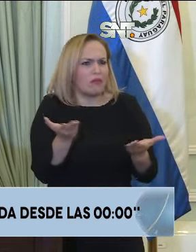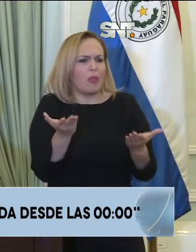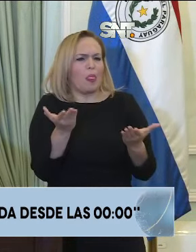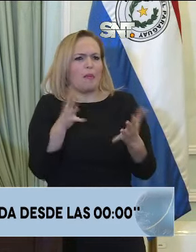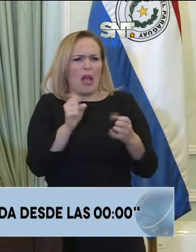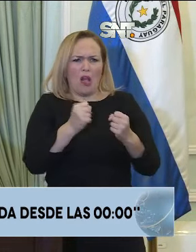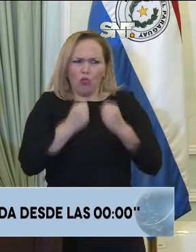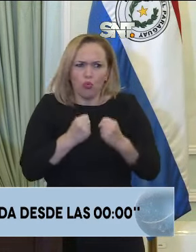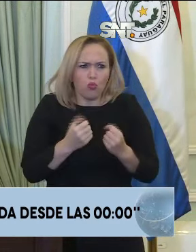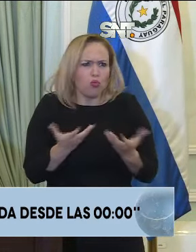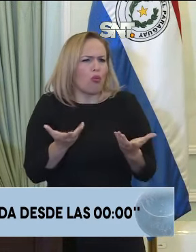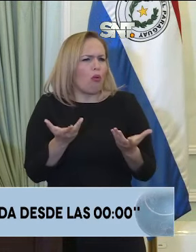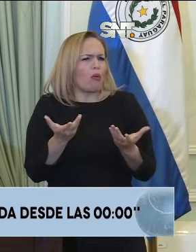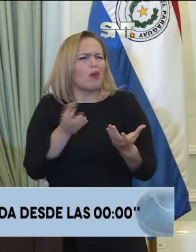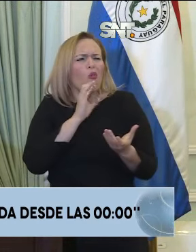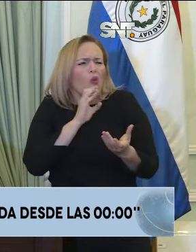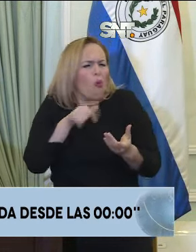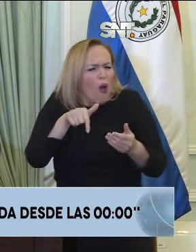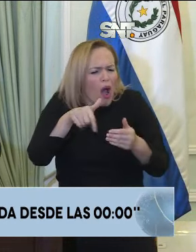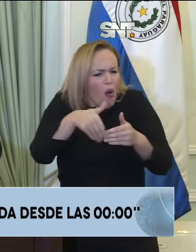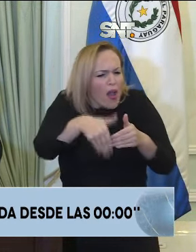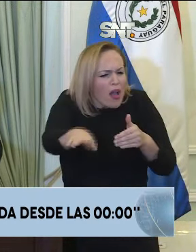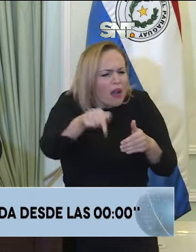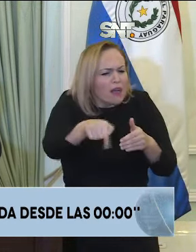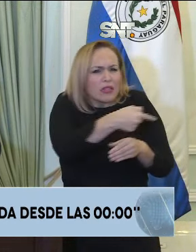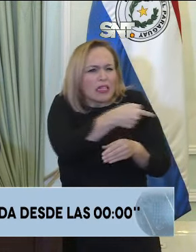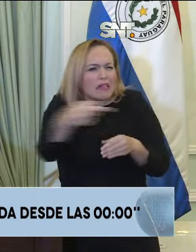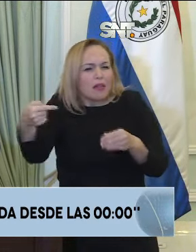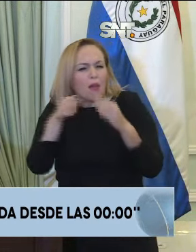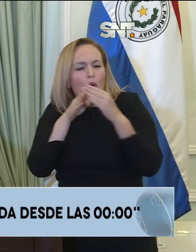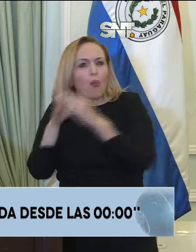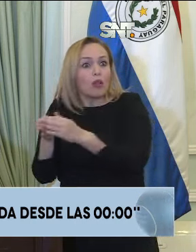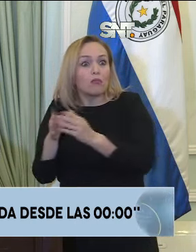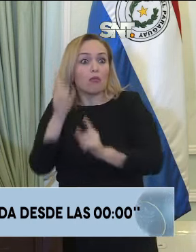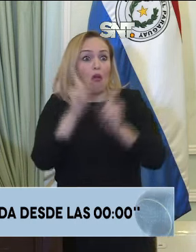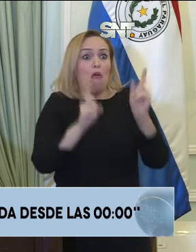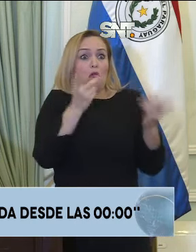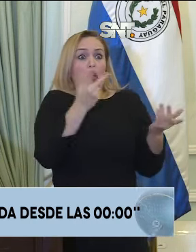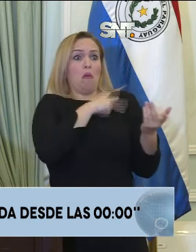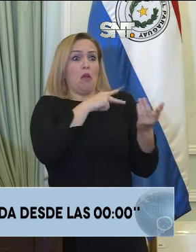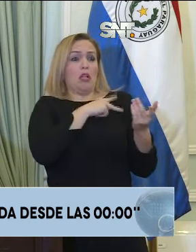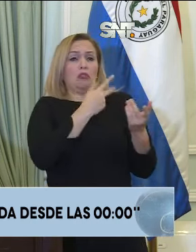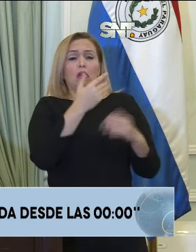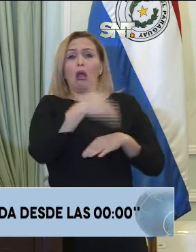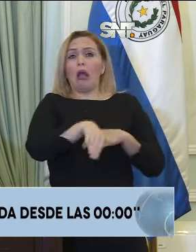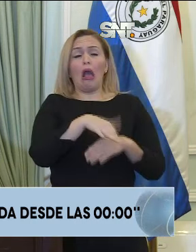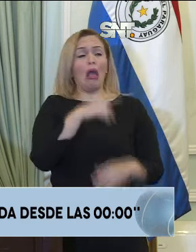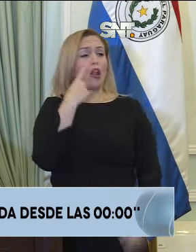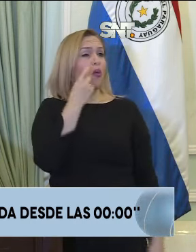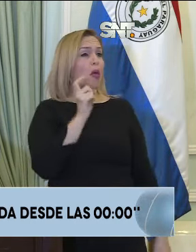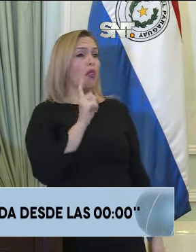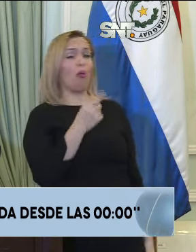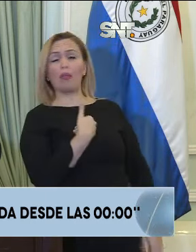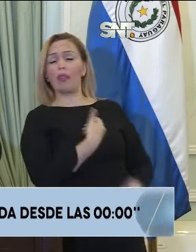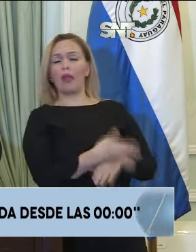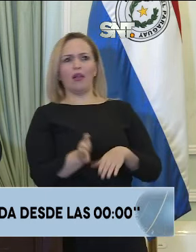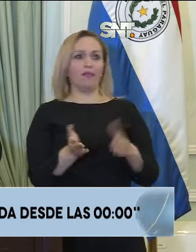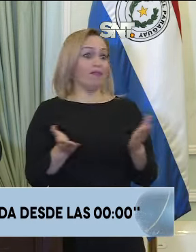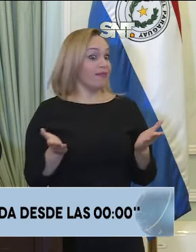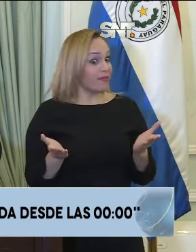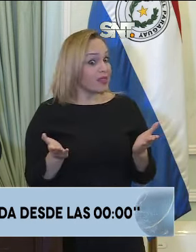estricto, el mecanismo de la Policía Nacional. Porque de repente puede haber gente que quedó nomás en la calle. Bueno, la